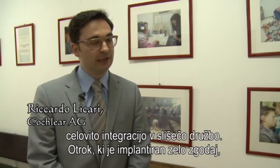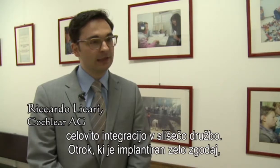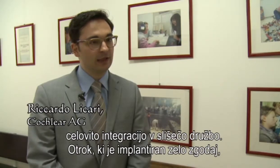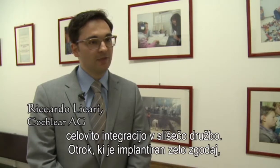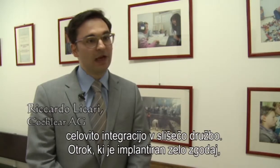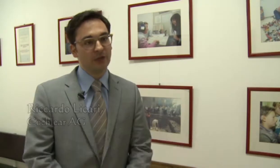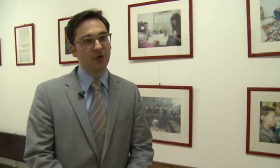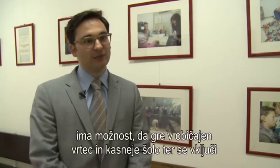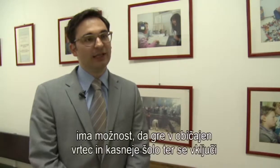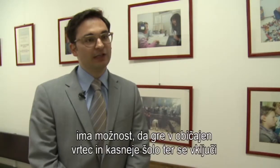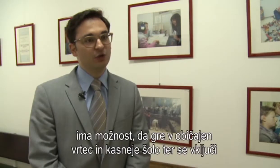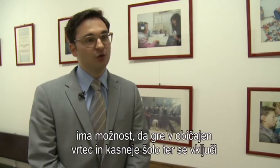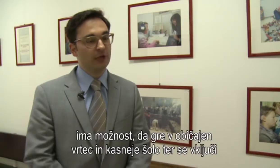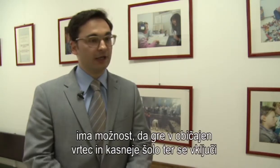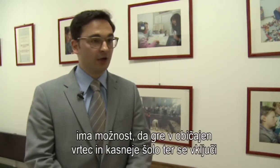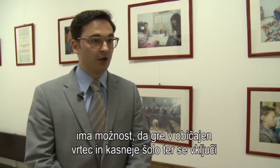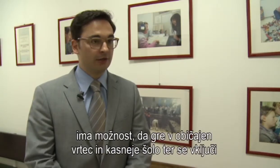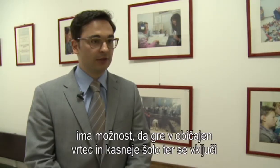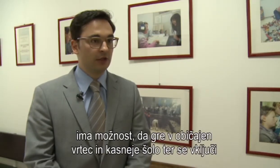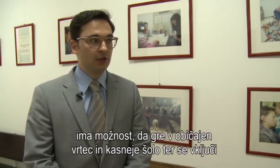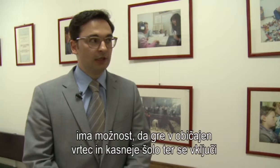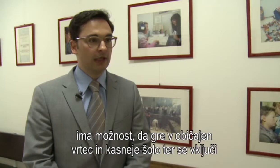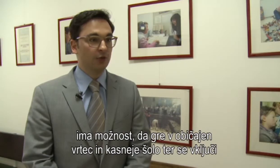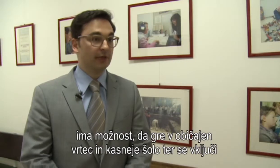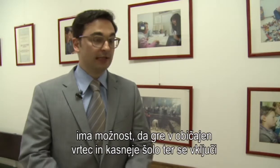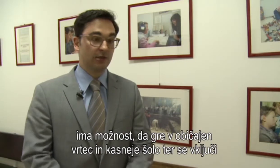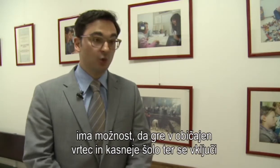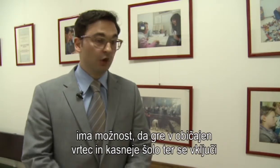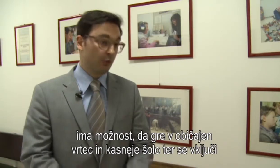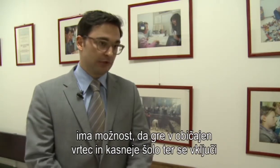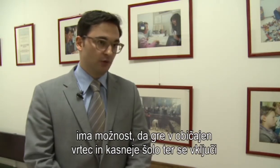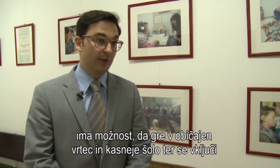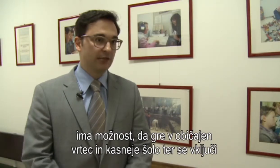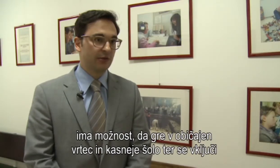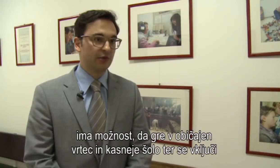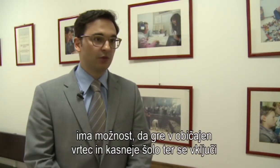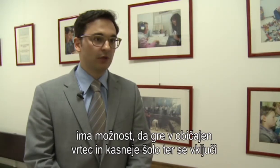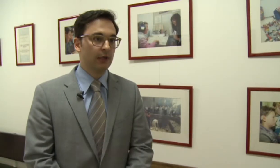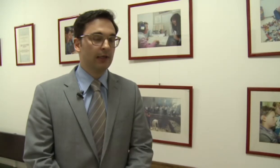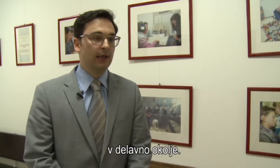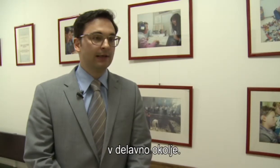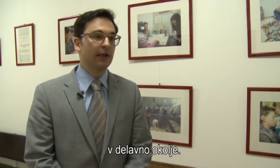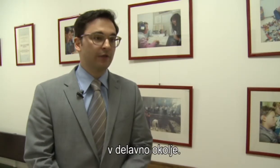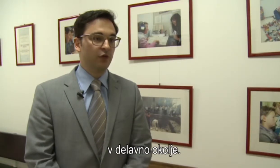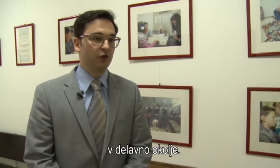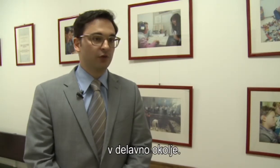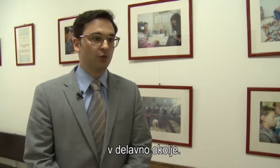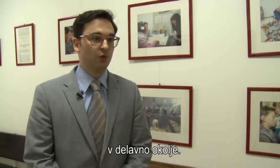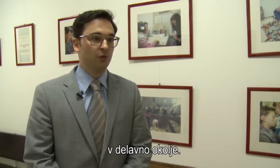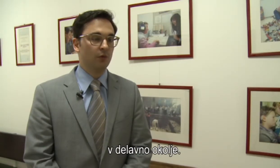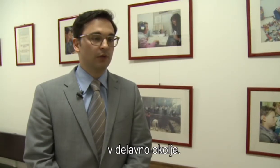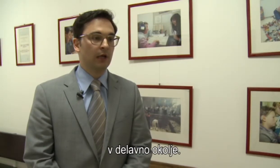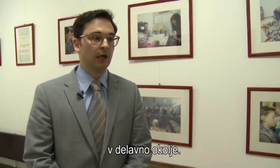very early will have the possibility to go to kindergarten, to attend school, normal school, mainstream school, and then in the future